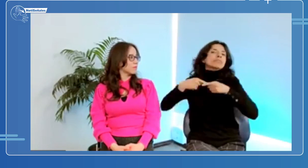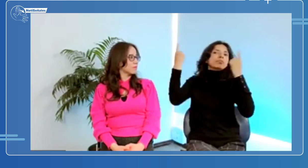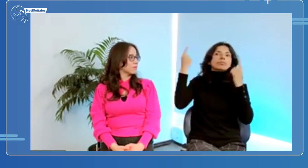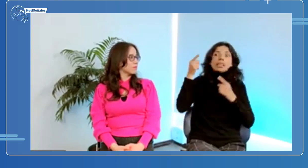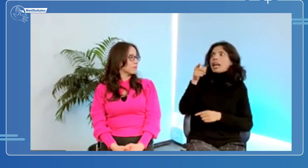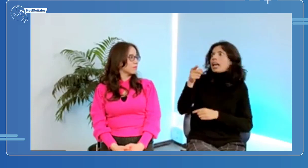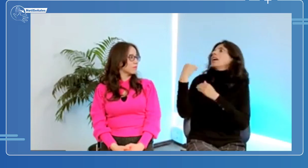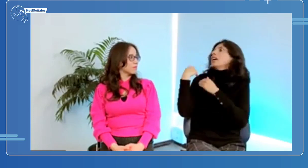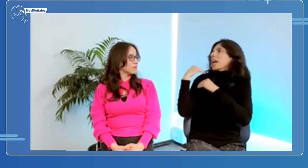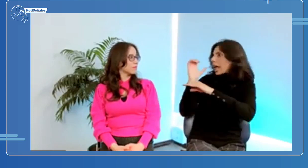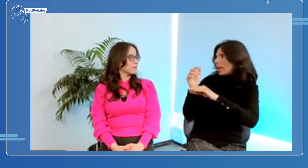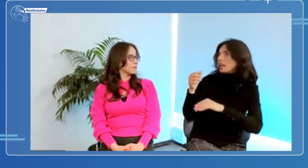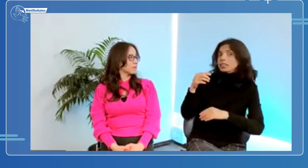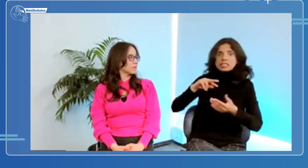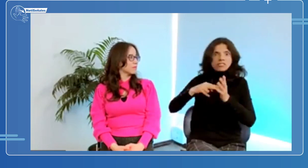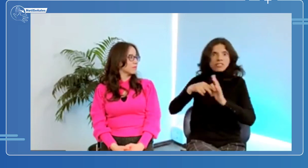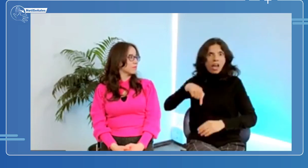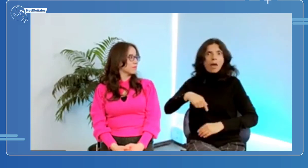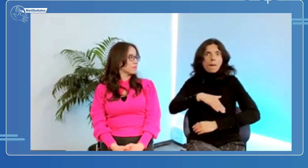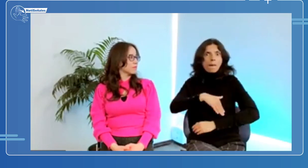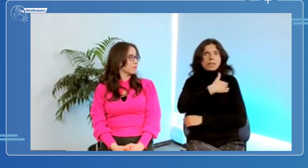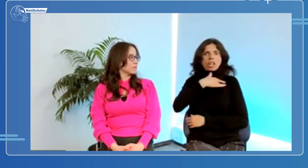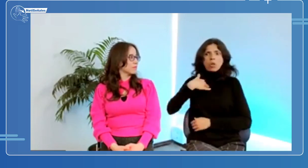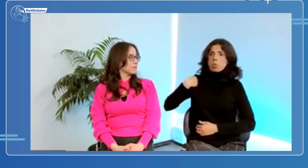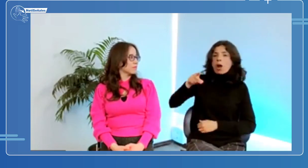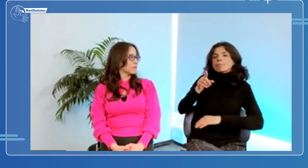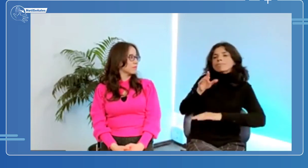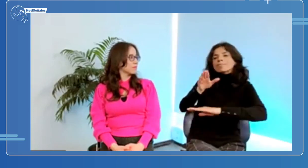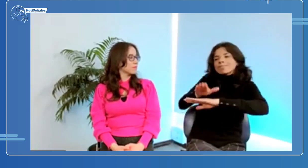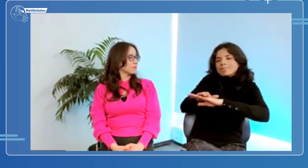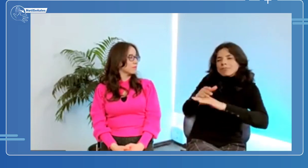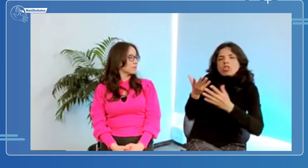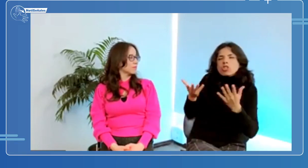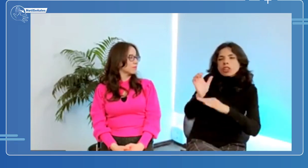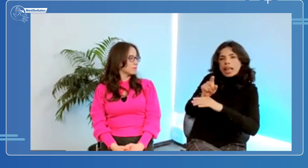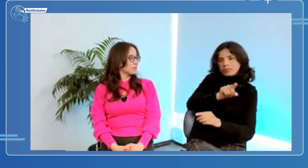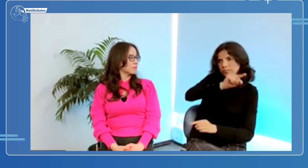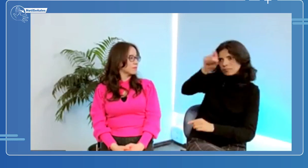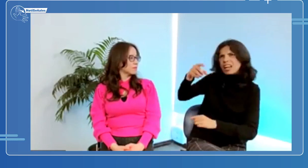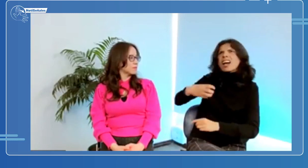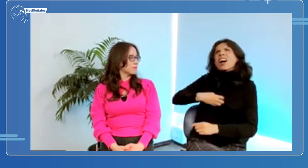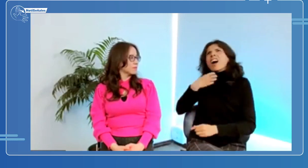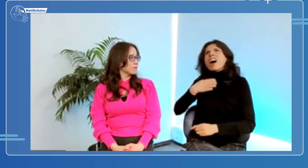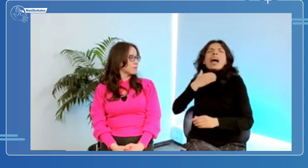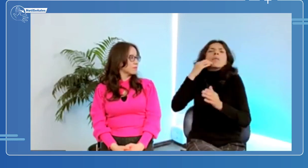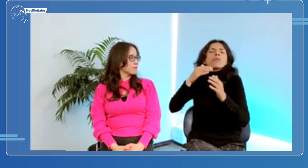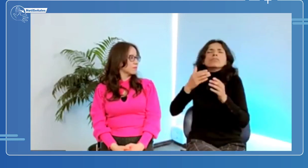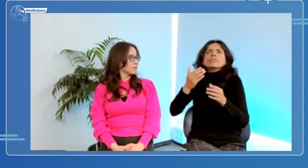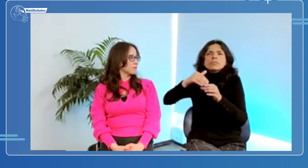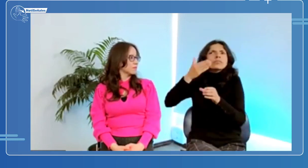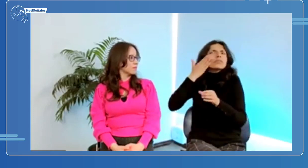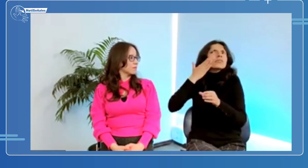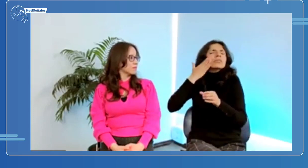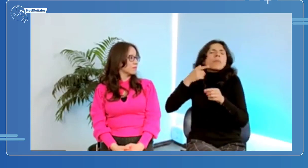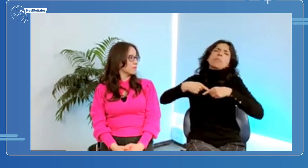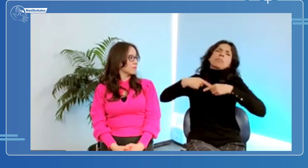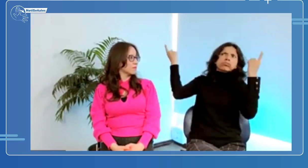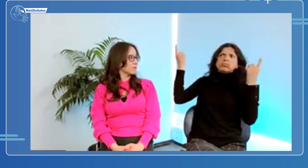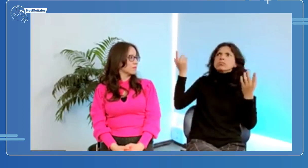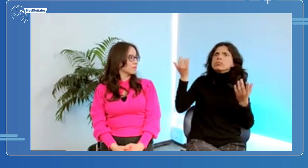los maquillajes son adecuados para la ciudadanía. Entonces, como tal, el Ministerio de Salud no es el responsable, pero uno dice, mira, lo que pasa